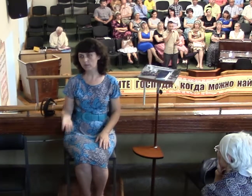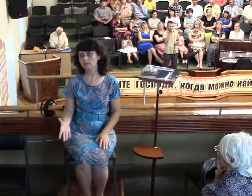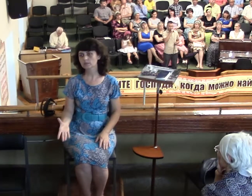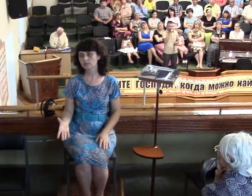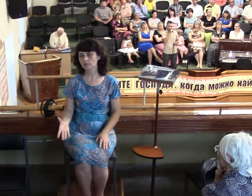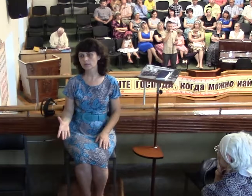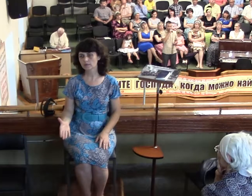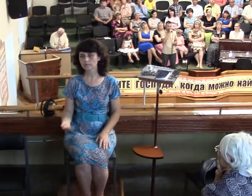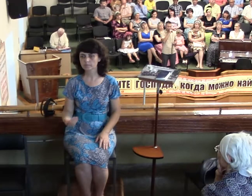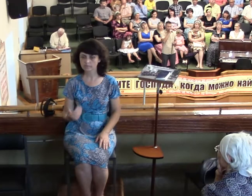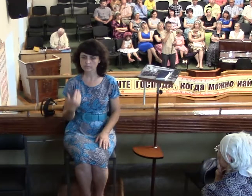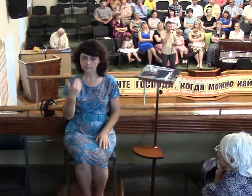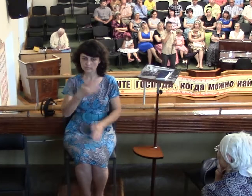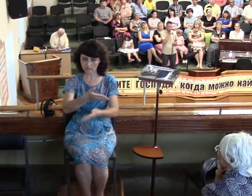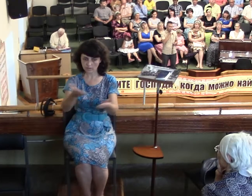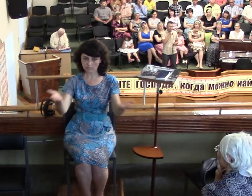но мы любим тебя.